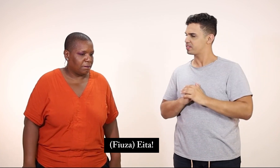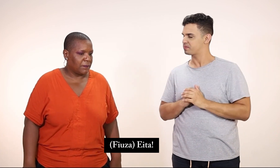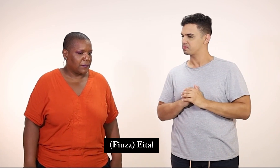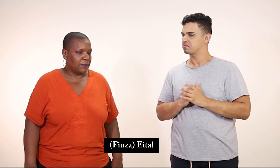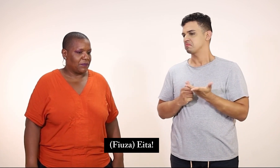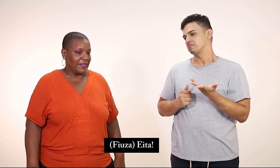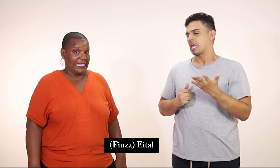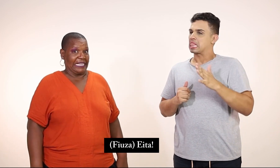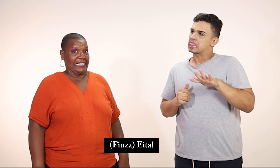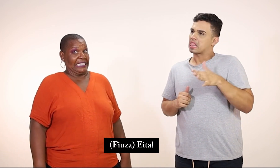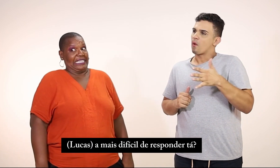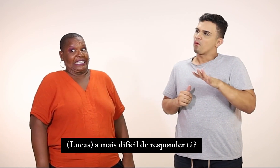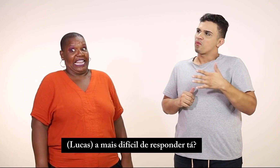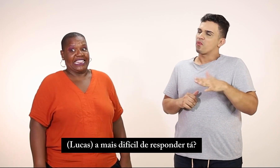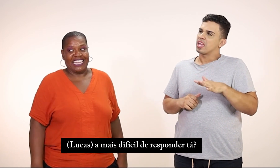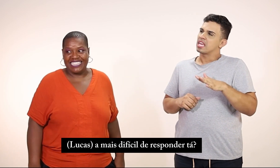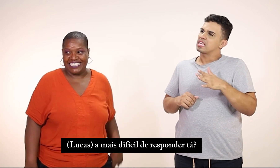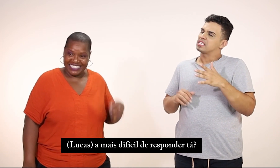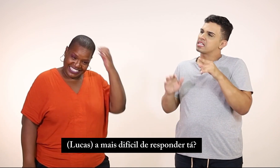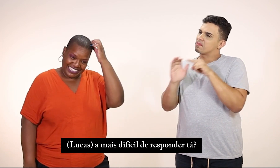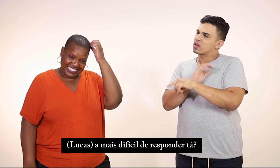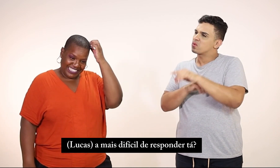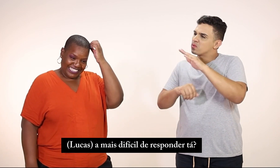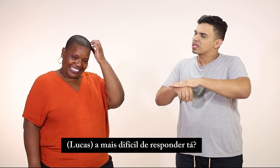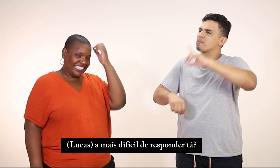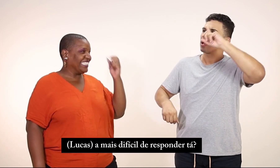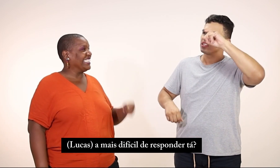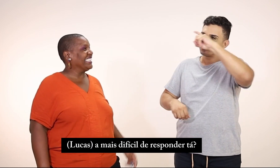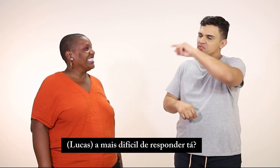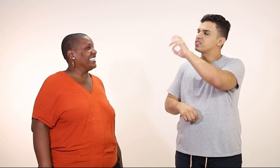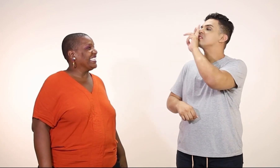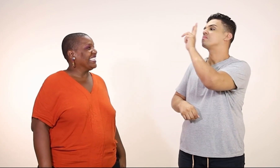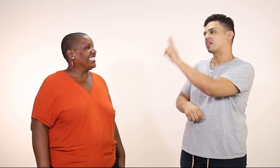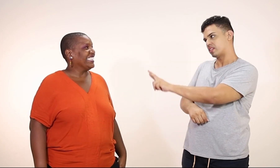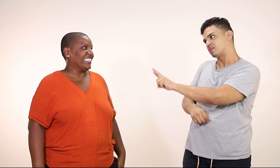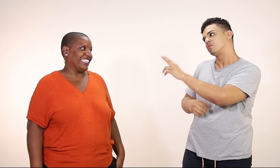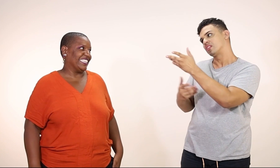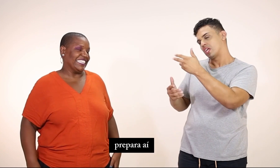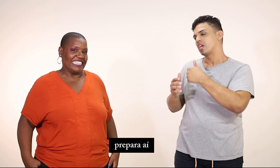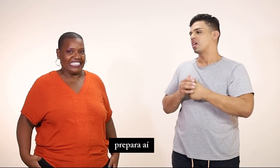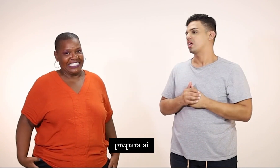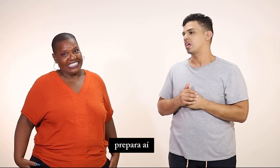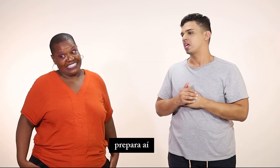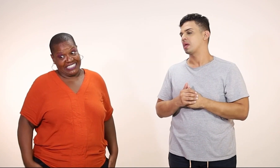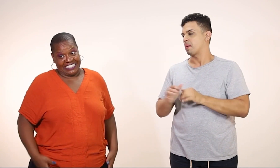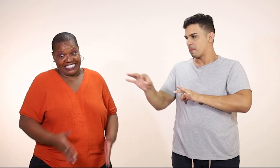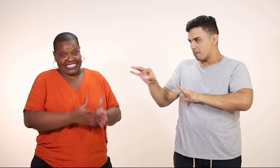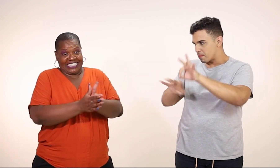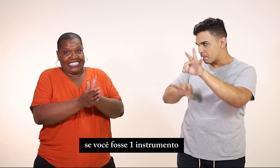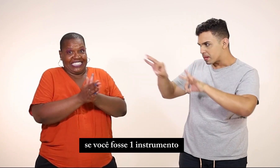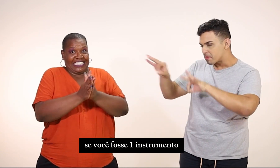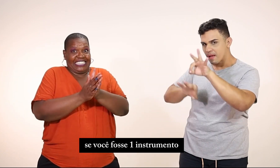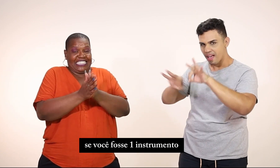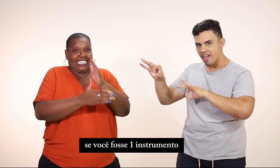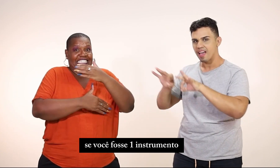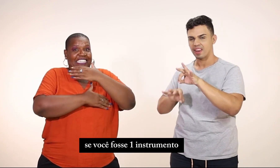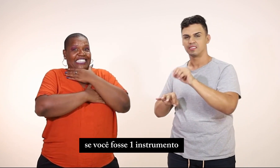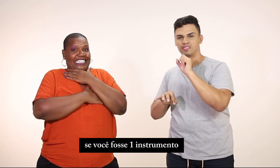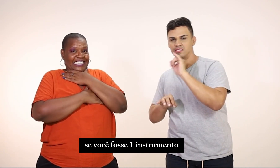a mais difícil de responder, tá? Prepara aí. Se você fosse um instrumento,